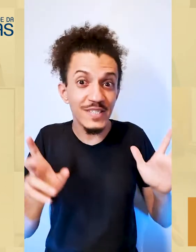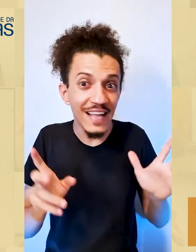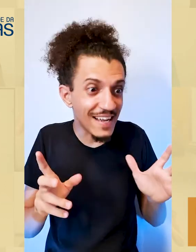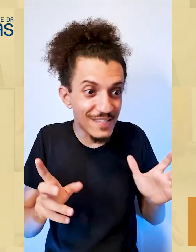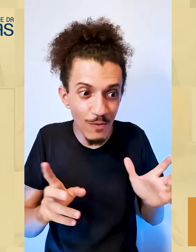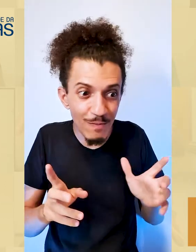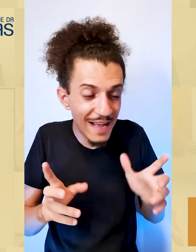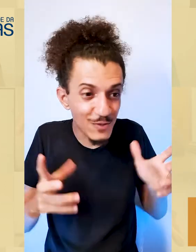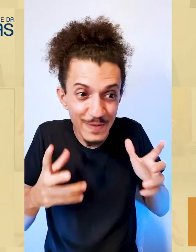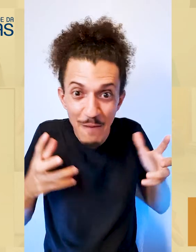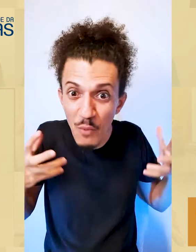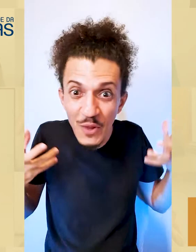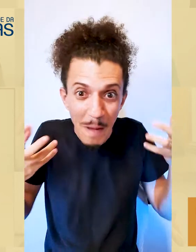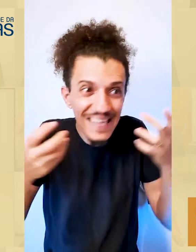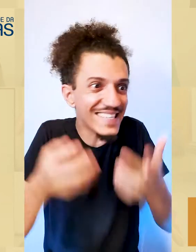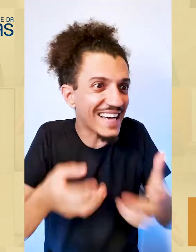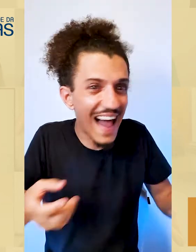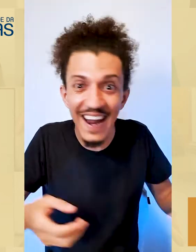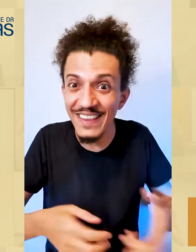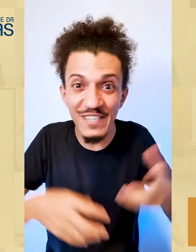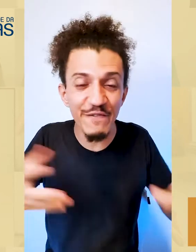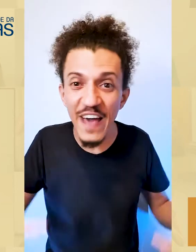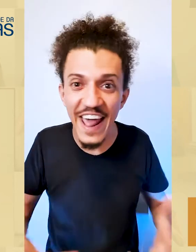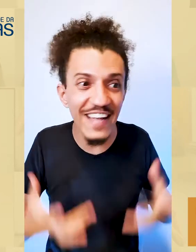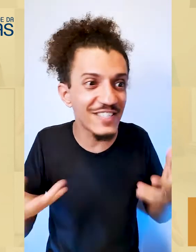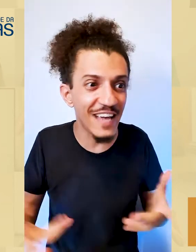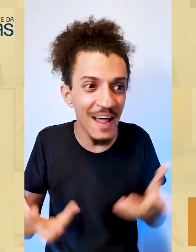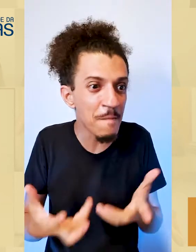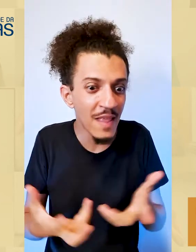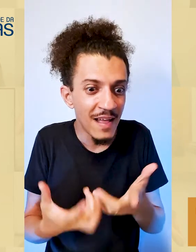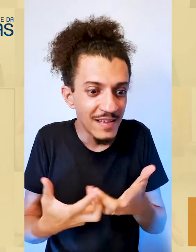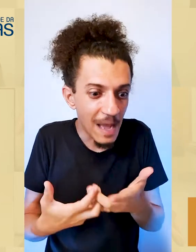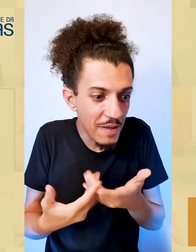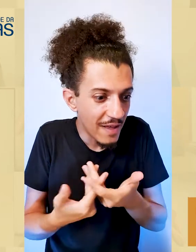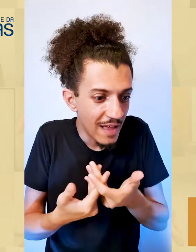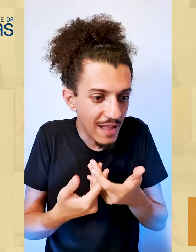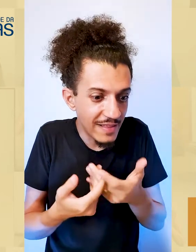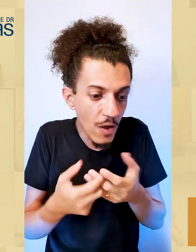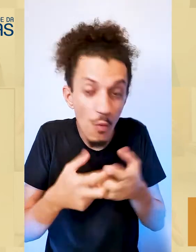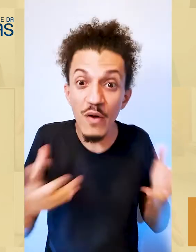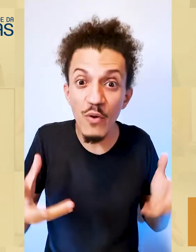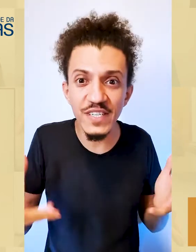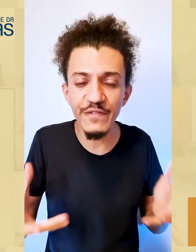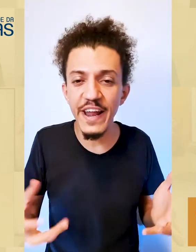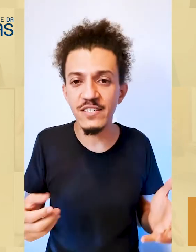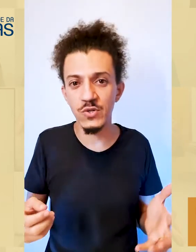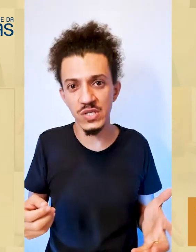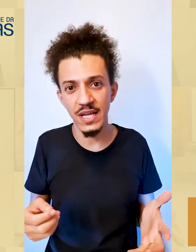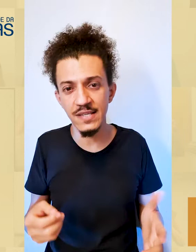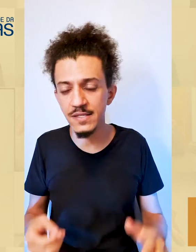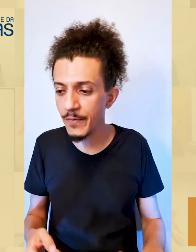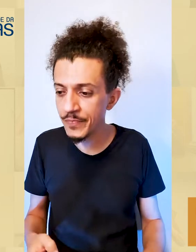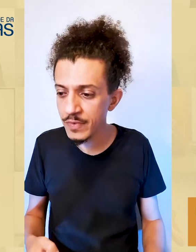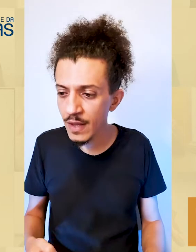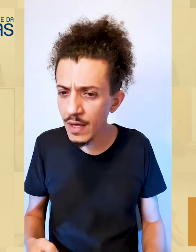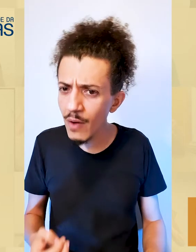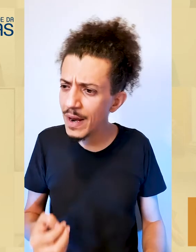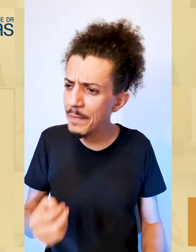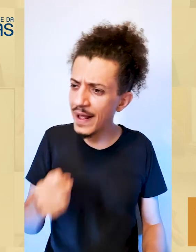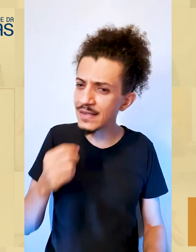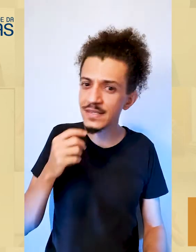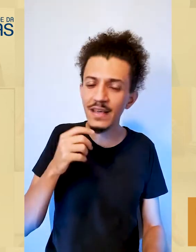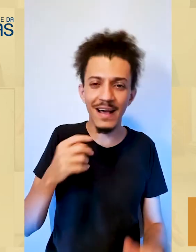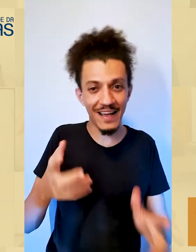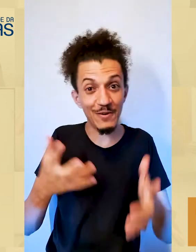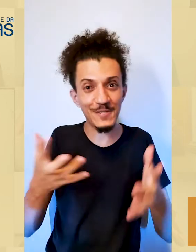a sua sinalização, Madison, está muito mais clara, está diferente, ela, sabe, tem alguma coisa diferente na sua sinalização. E eu